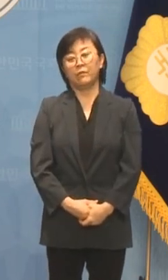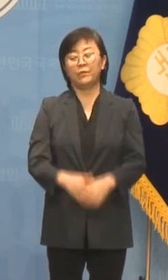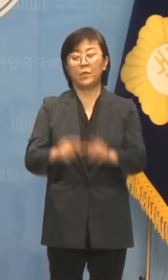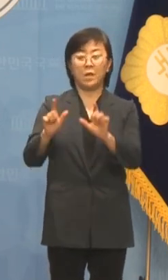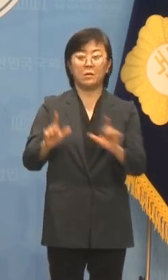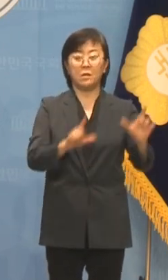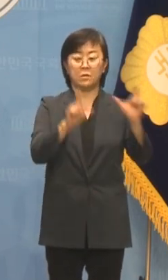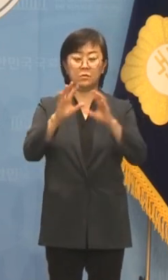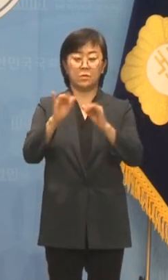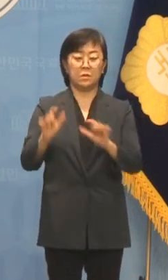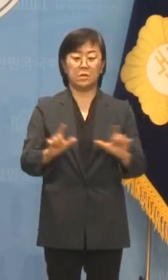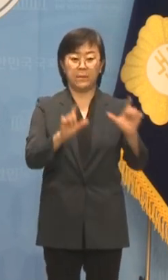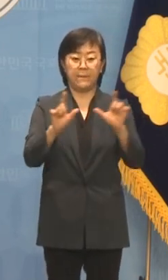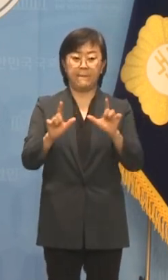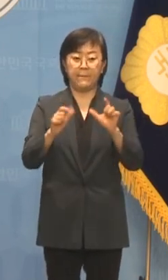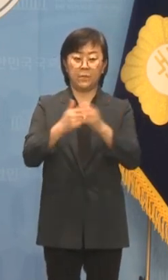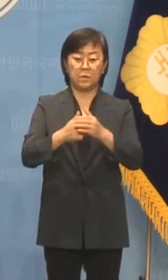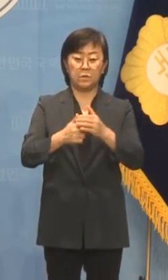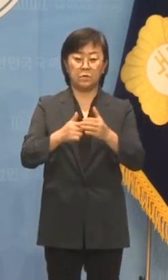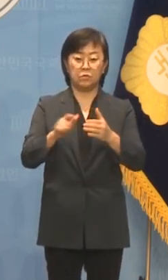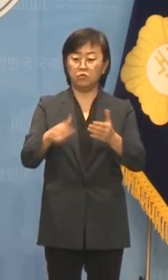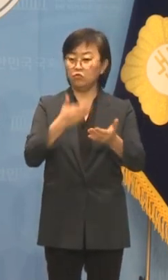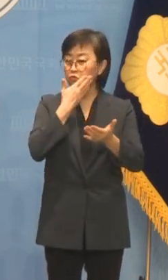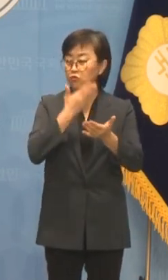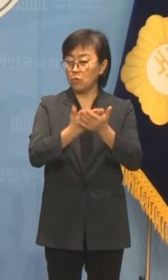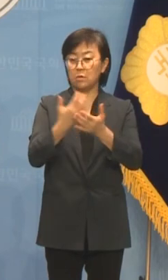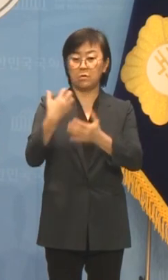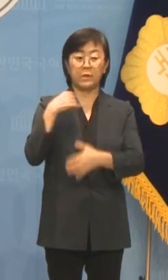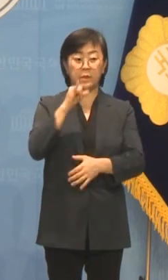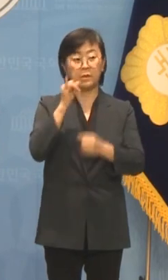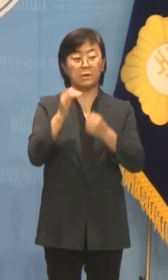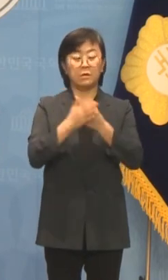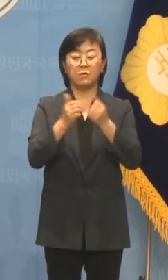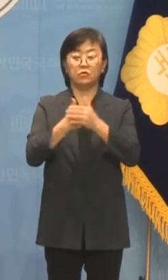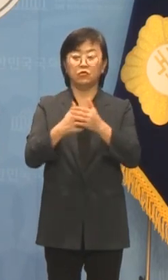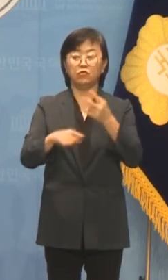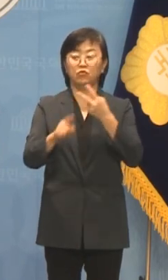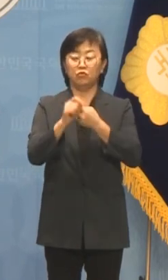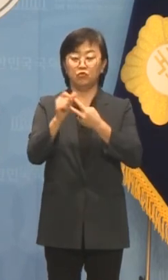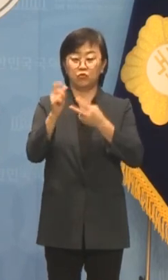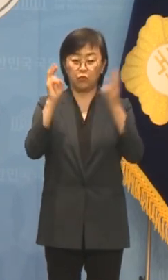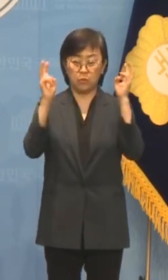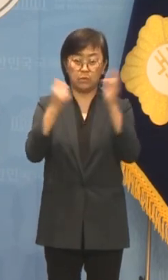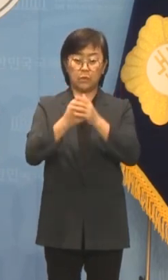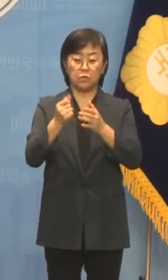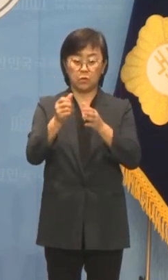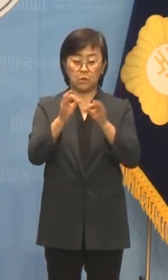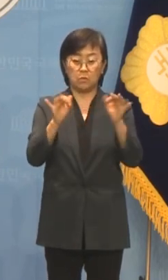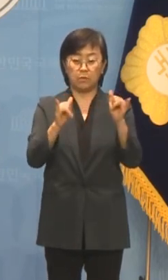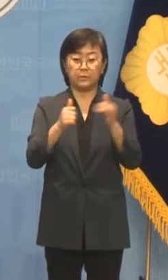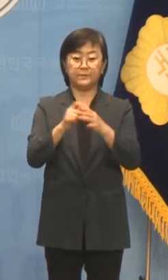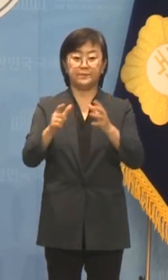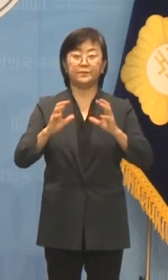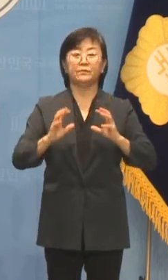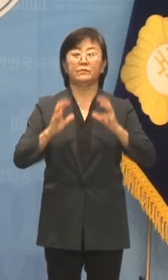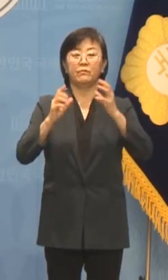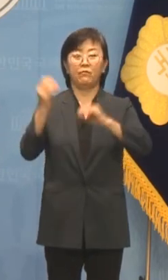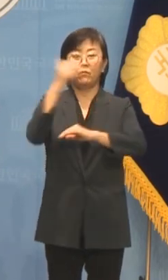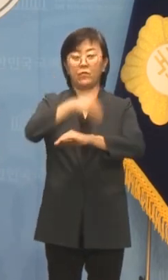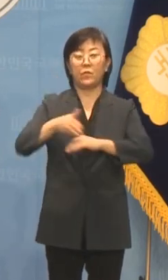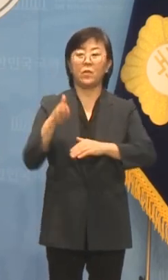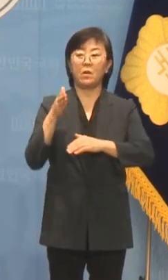일상적 민생 경제에 중추적인 역할을 하는 중소기업인, 소상공인과 국가 전략